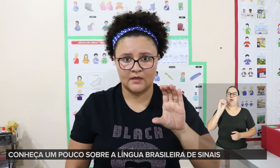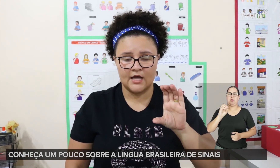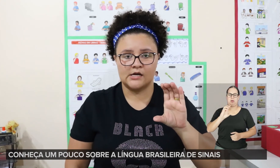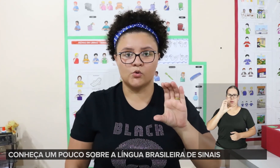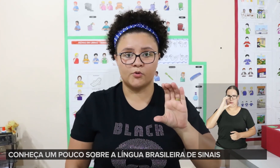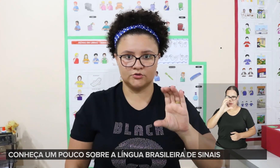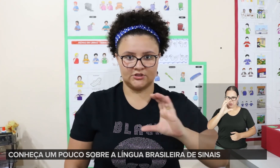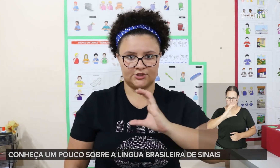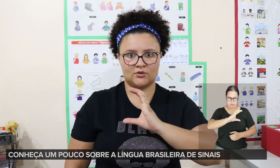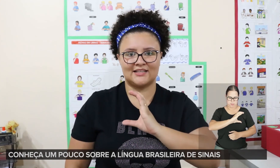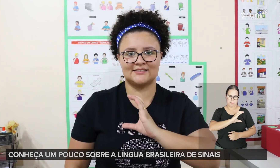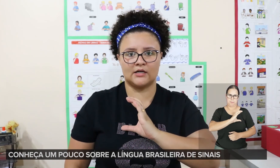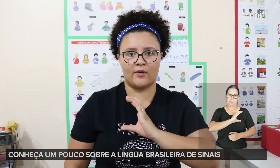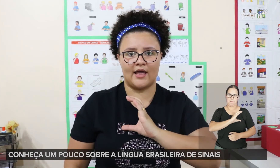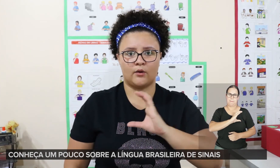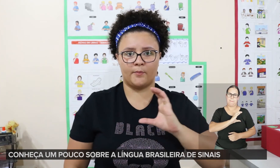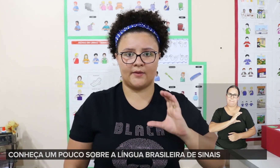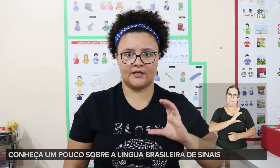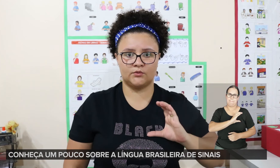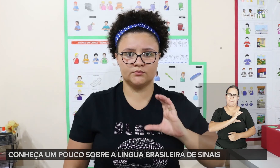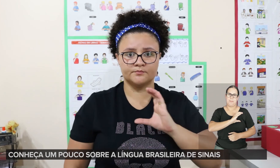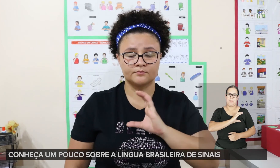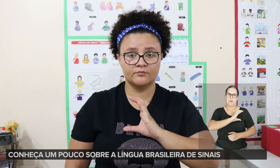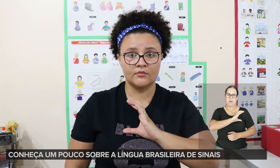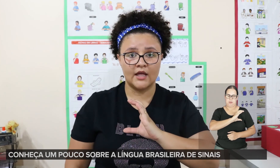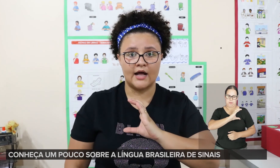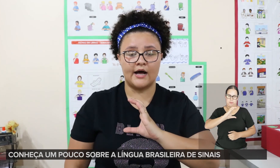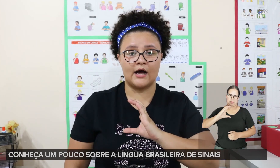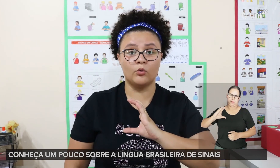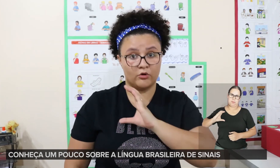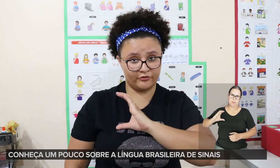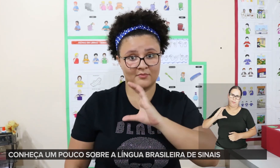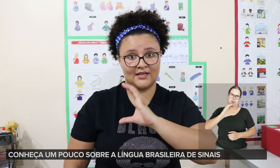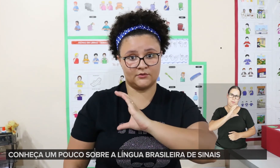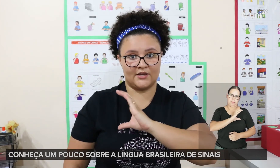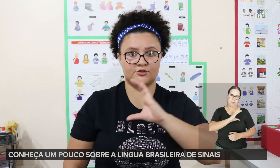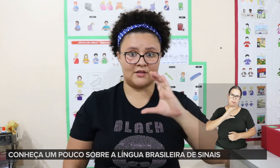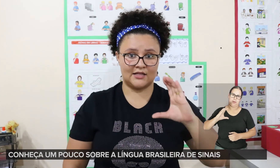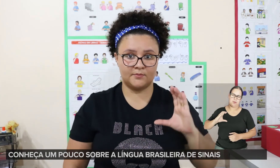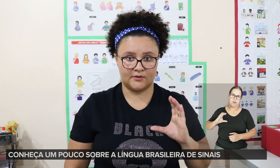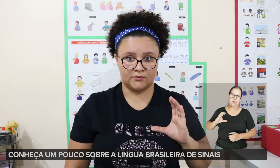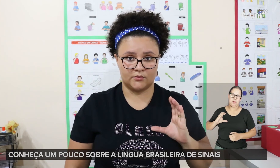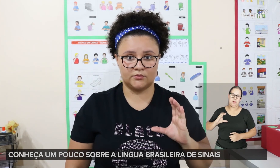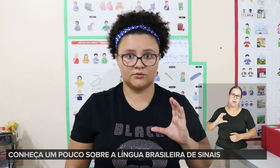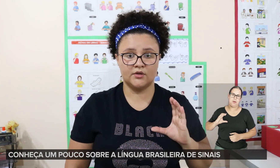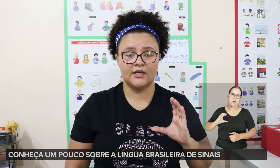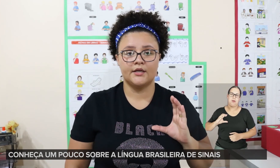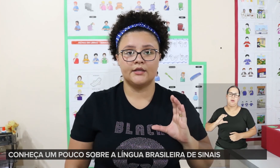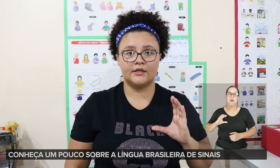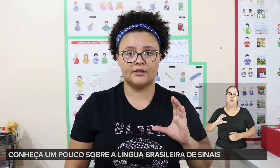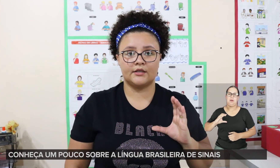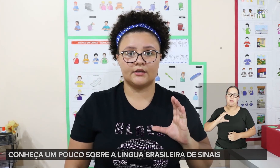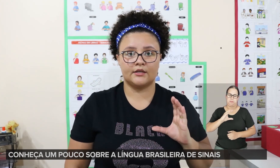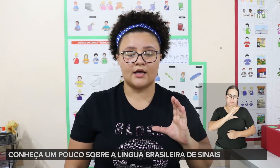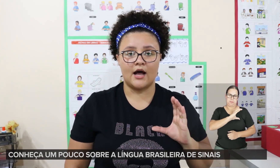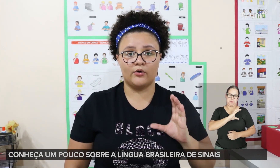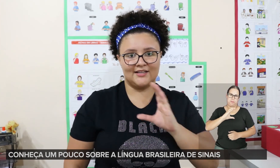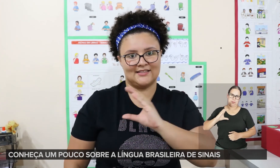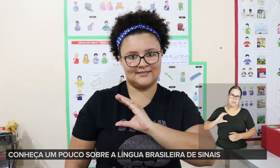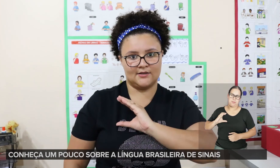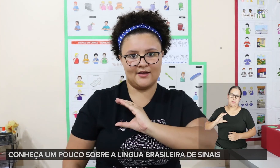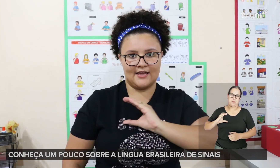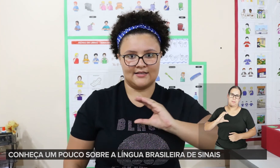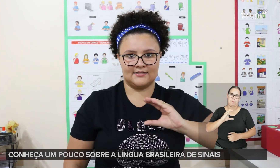C, o ponto de articulação é no peito, o movimento é de um lado para o outro e